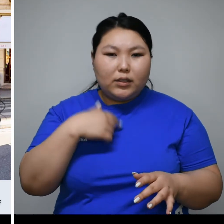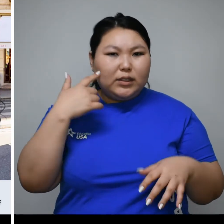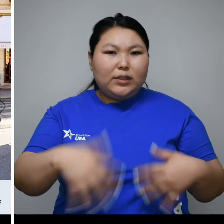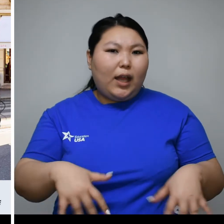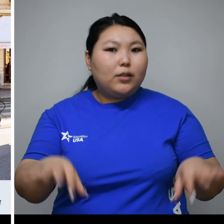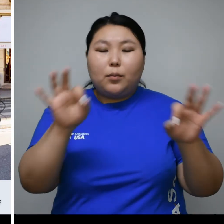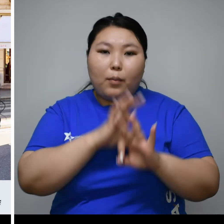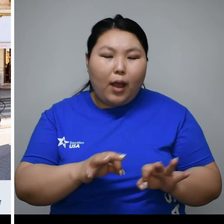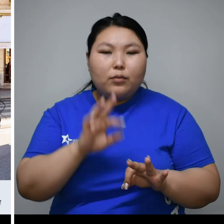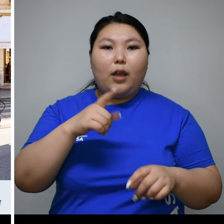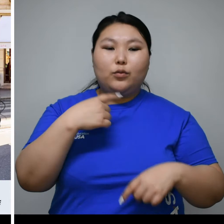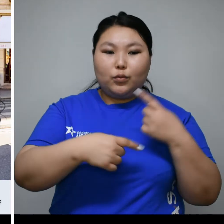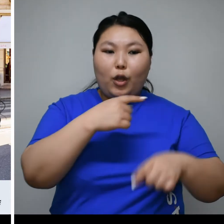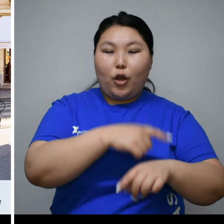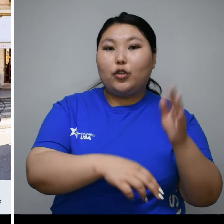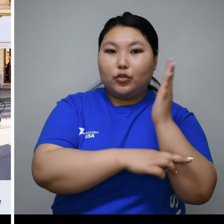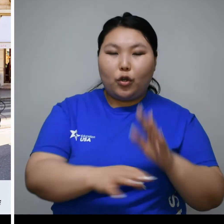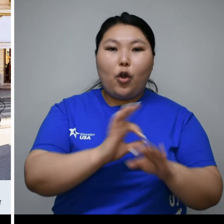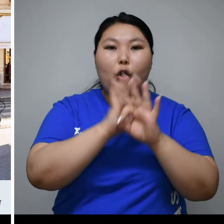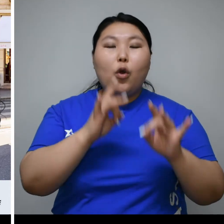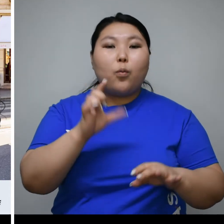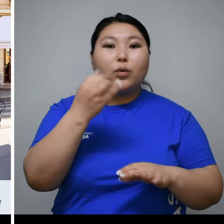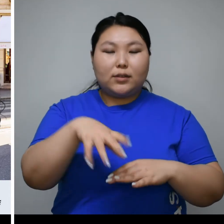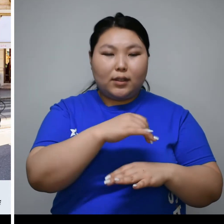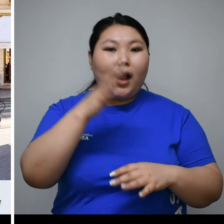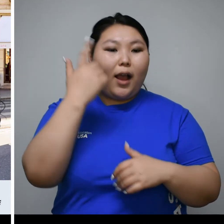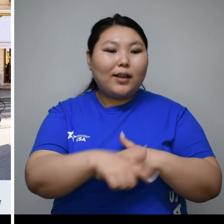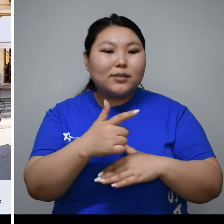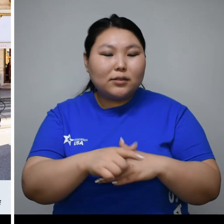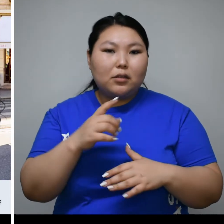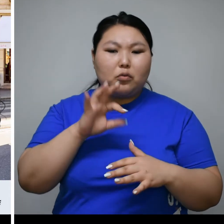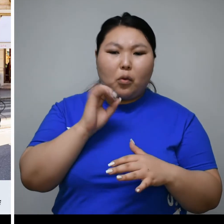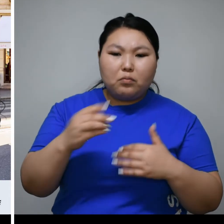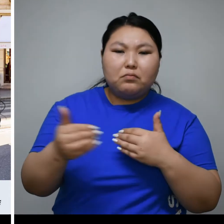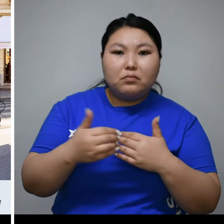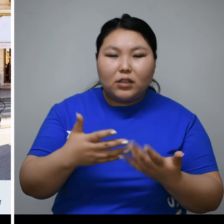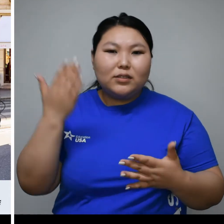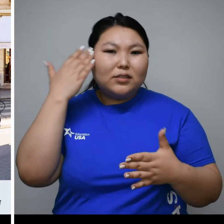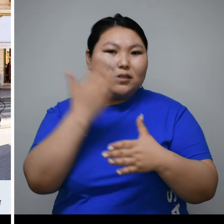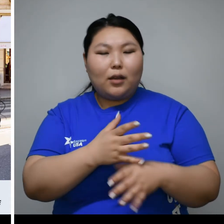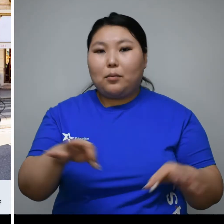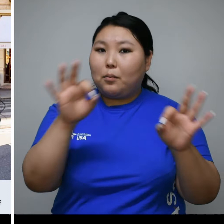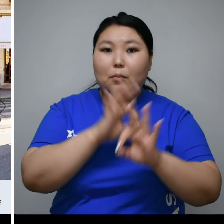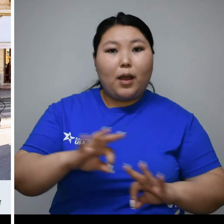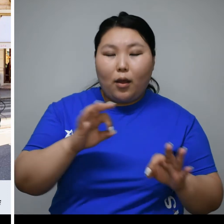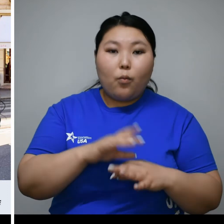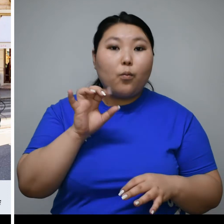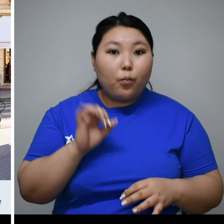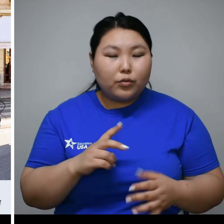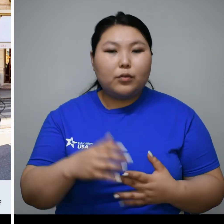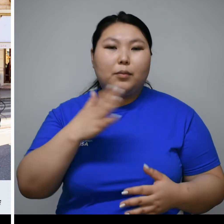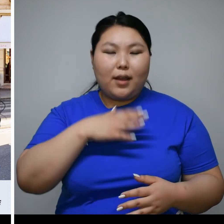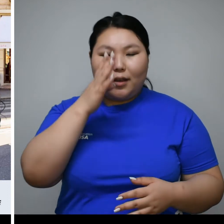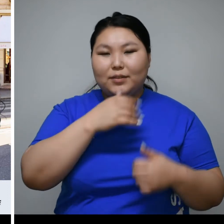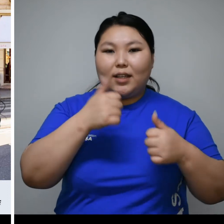үнэхээр сандрахгүйгээр бас тухайн өдөр өөр бусад гадны хүчин зүйлсүүд одоо тий сад тутгар болохгүй